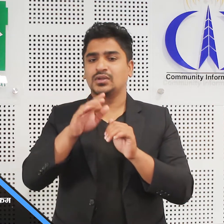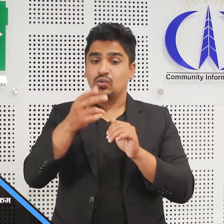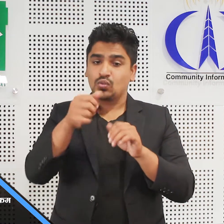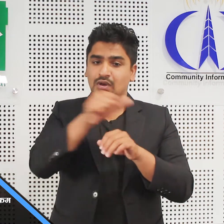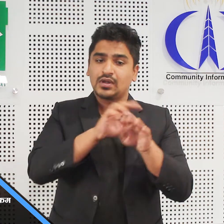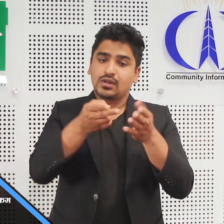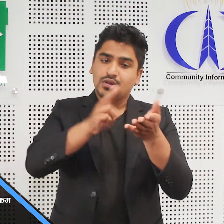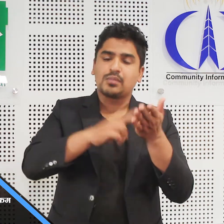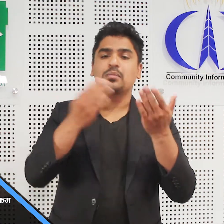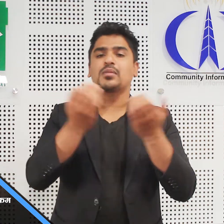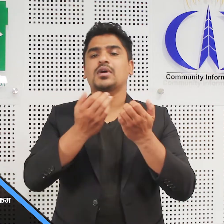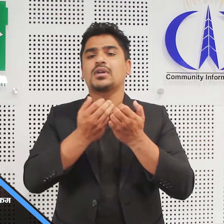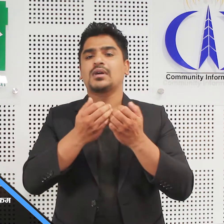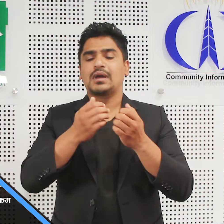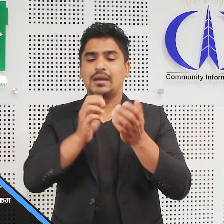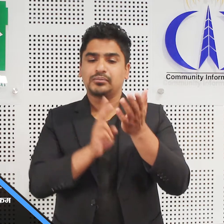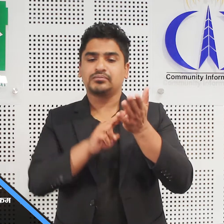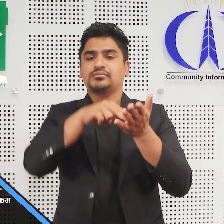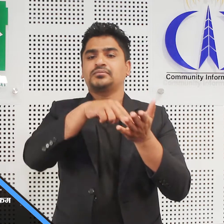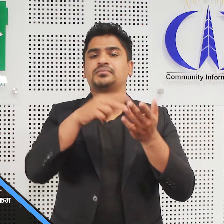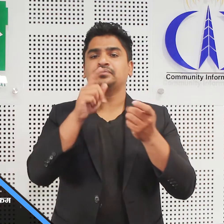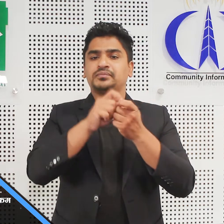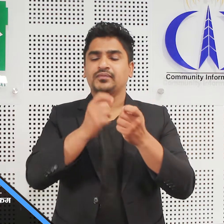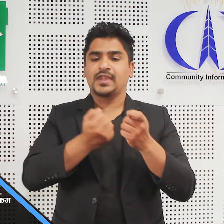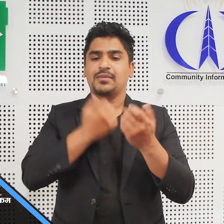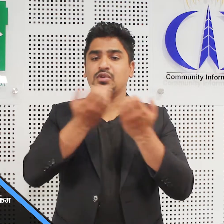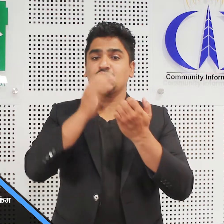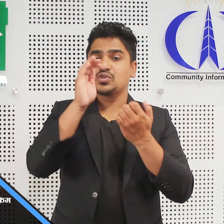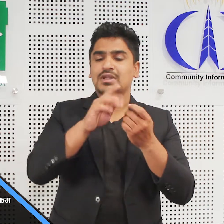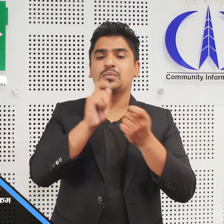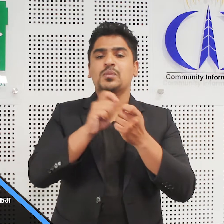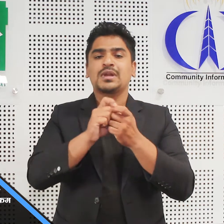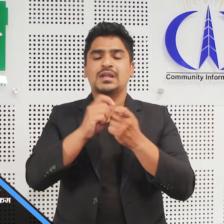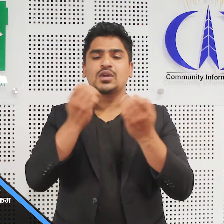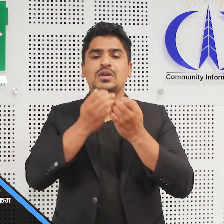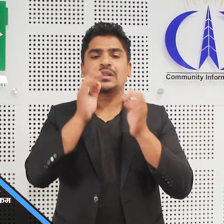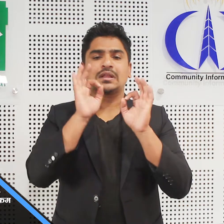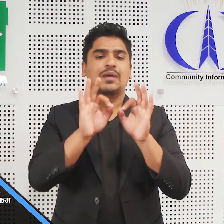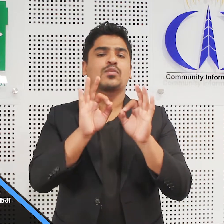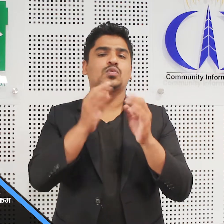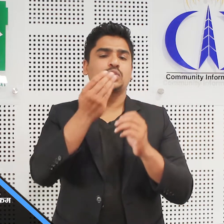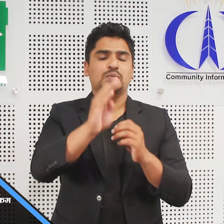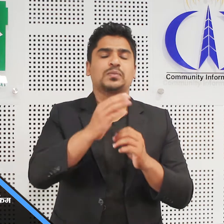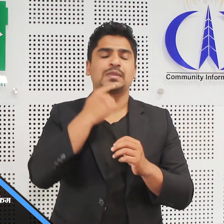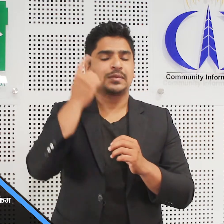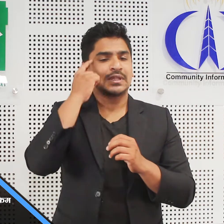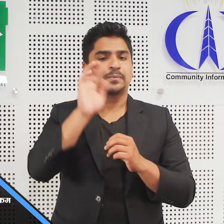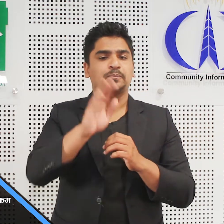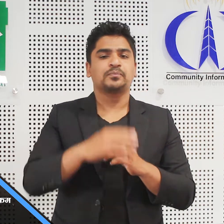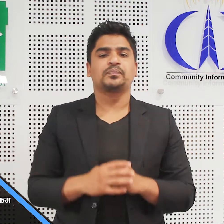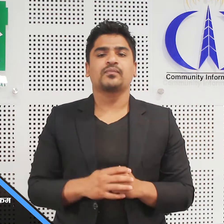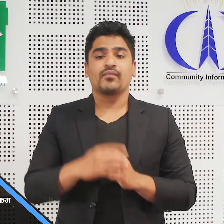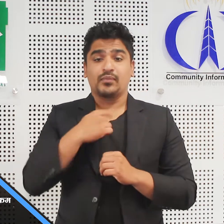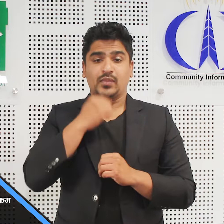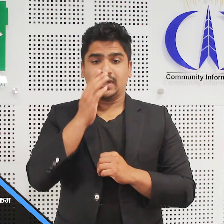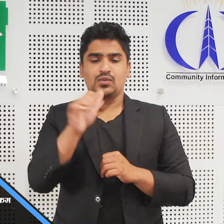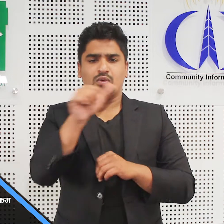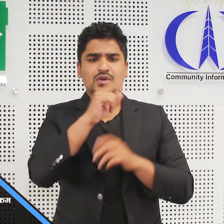अझै थप गरेर अझै आत्मनिर्भर बनाएर अझै आफूले गर्न सक्ने बनाएर गराइदिएको भए अझै राम्रो हुन्थ्यो भन्ने लाग्छ मलाई त। अब मैले उहाँ नगरपालिकाबाट